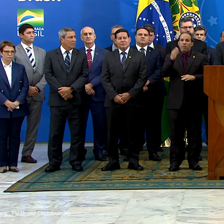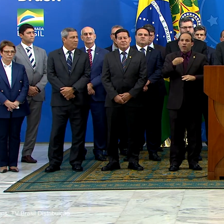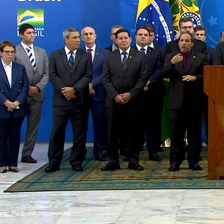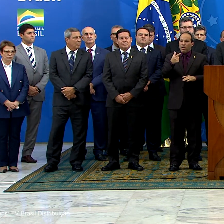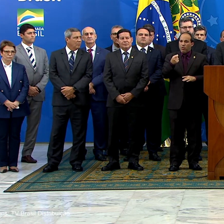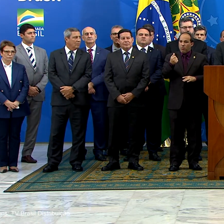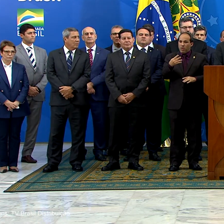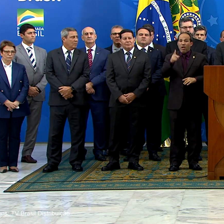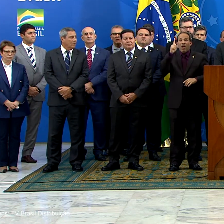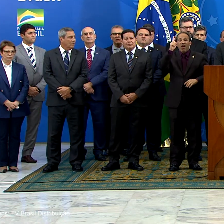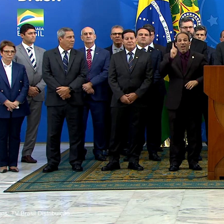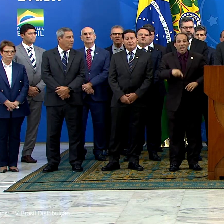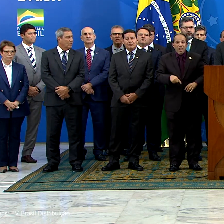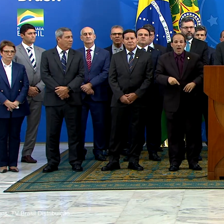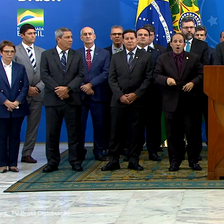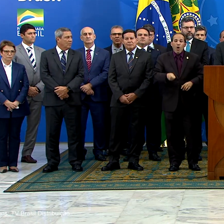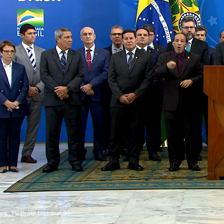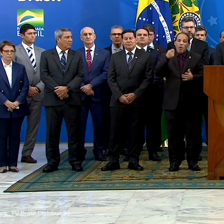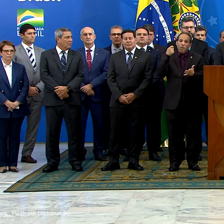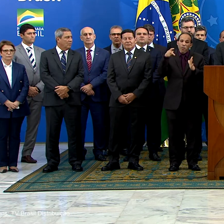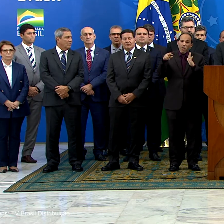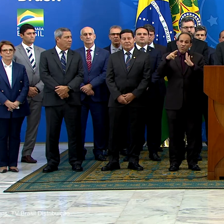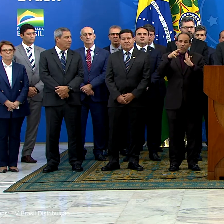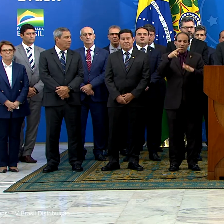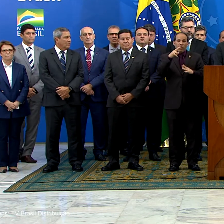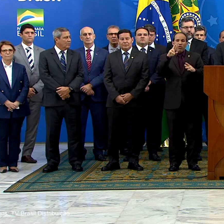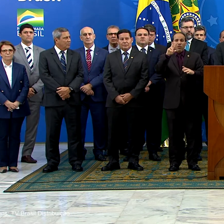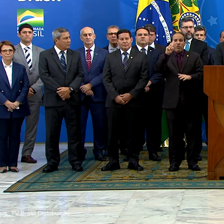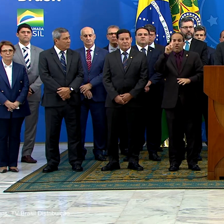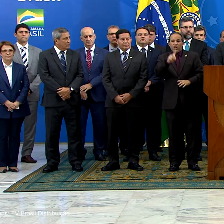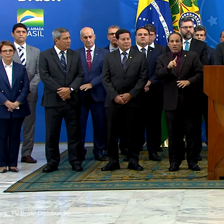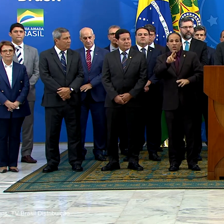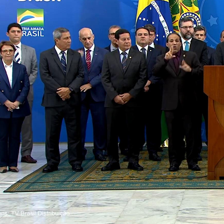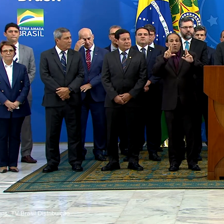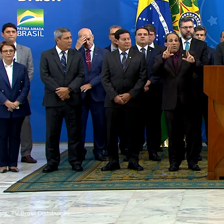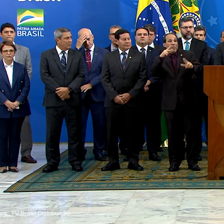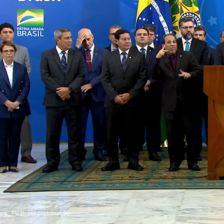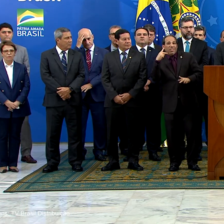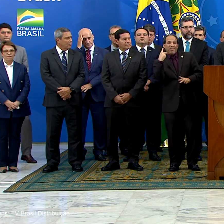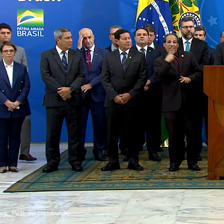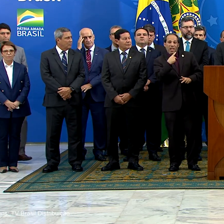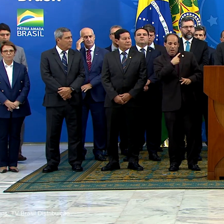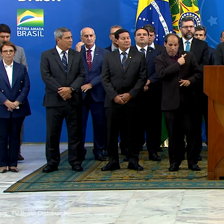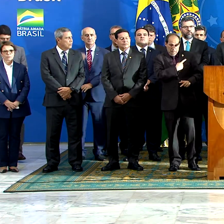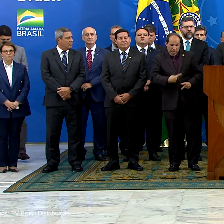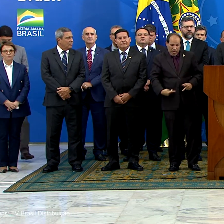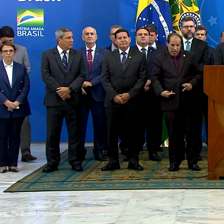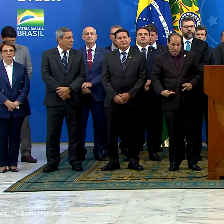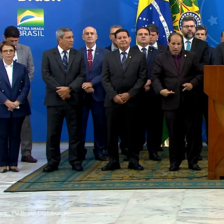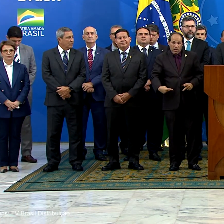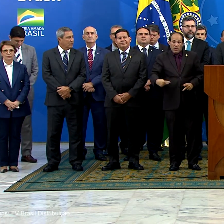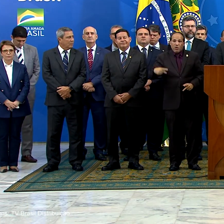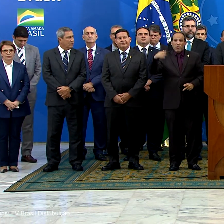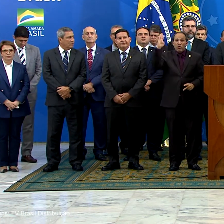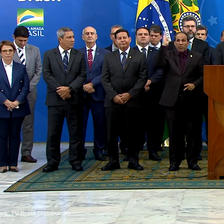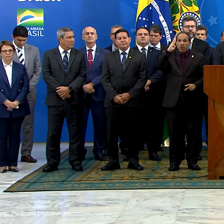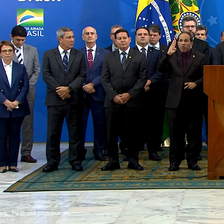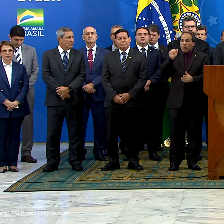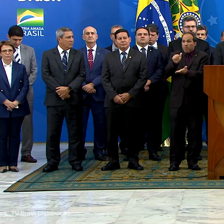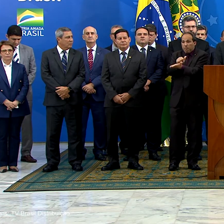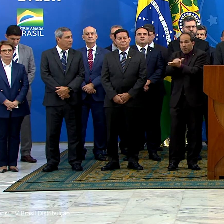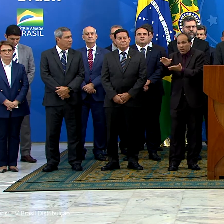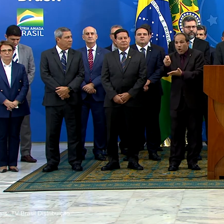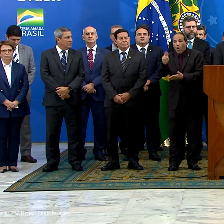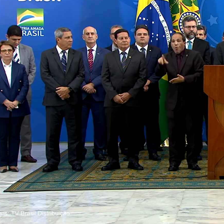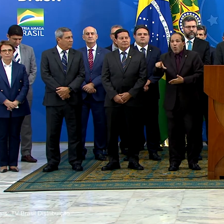prerrogativa do presidente da república a nomeação ea exoneração do diretor-geral